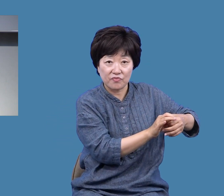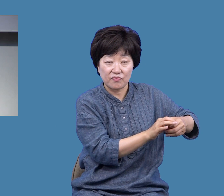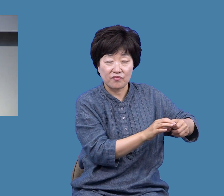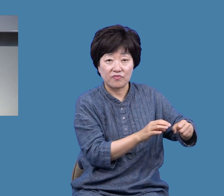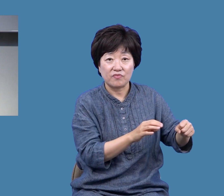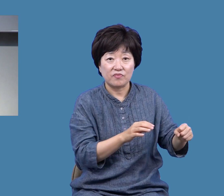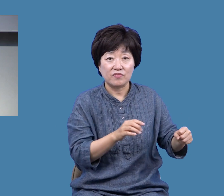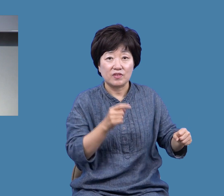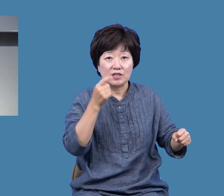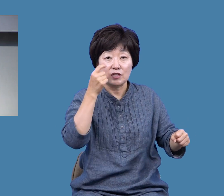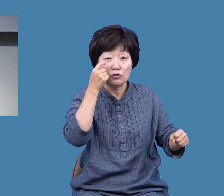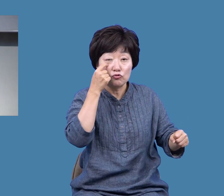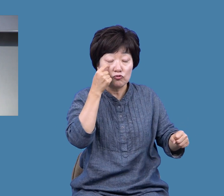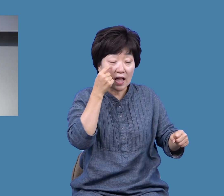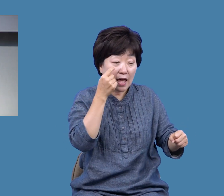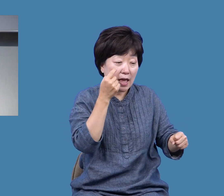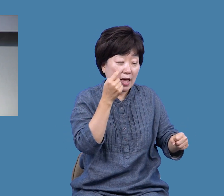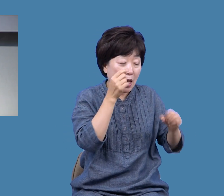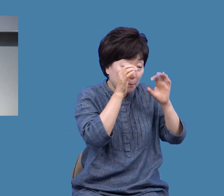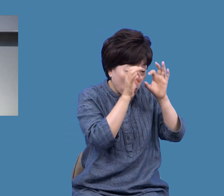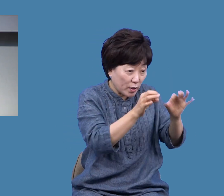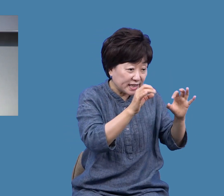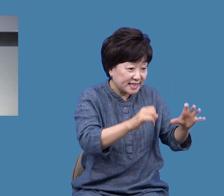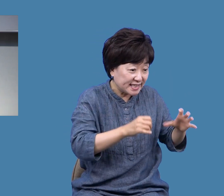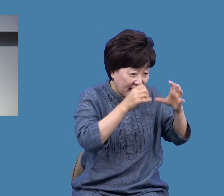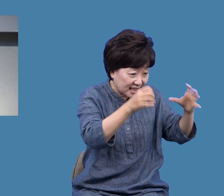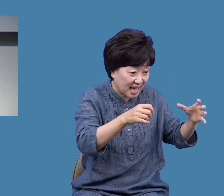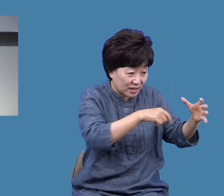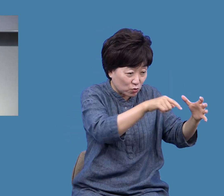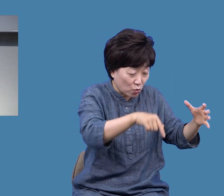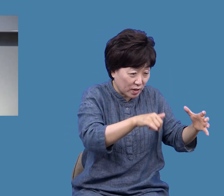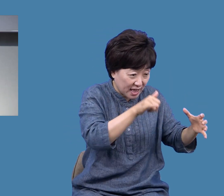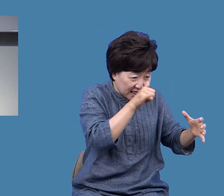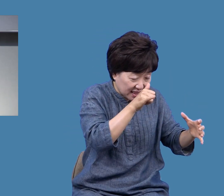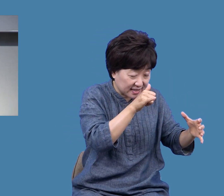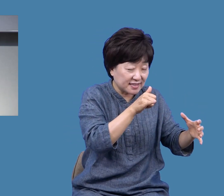보이는 세계에 속한 우리의 뇌까지 포함해서 하여간, 자, 이것은